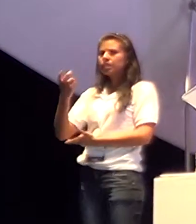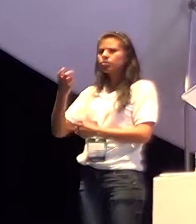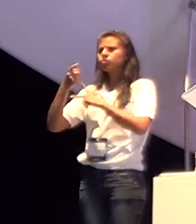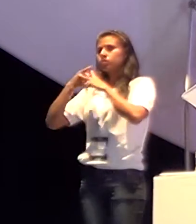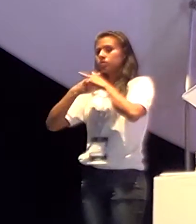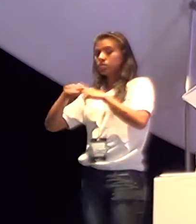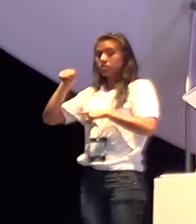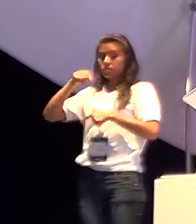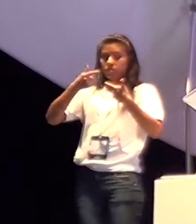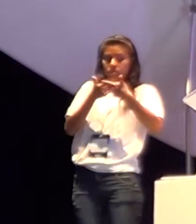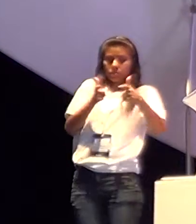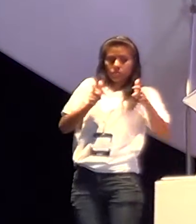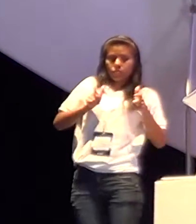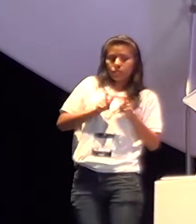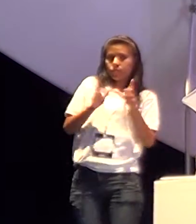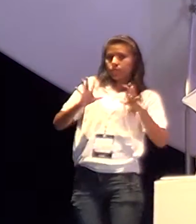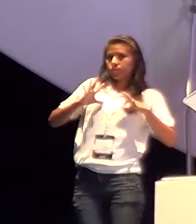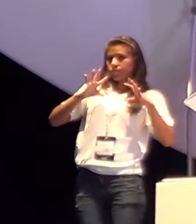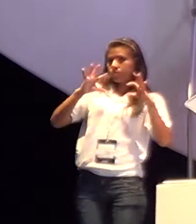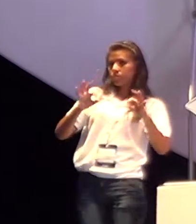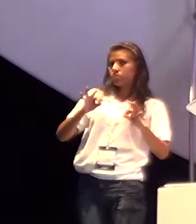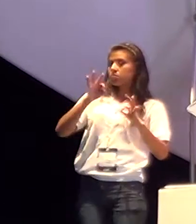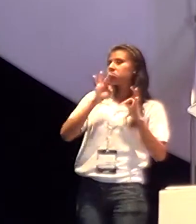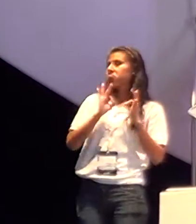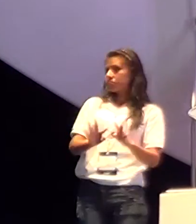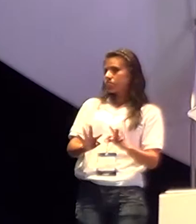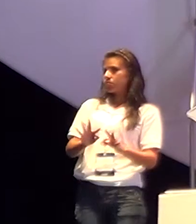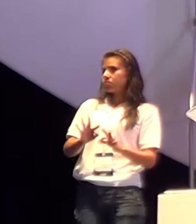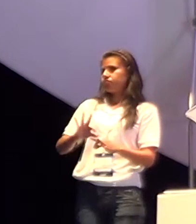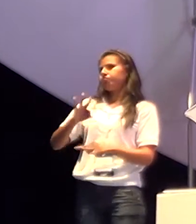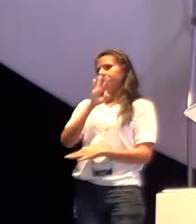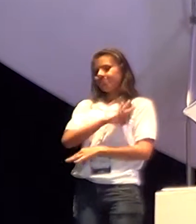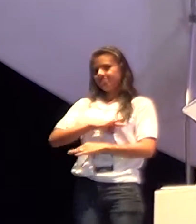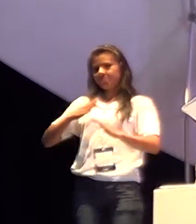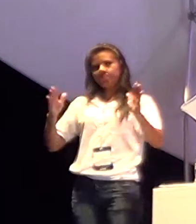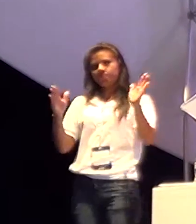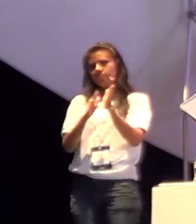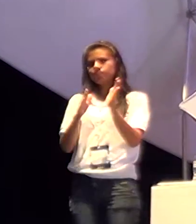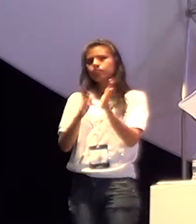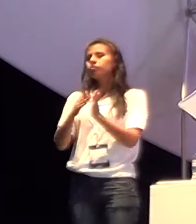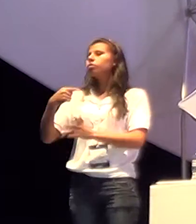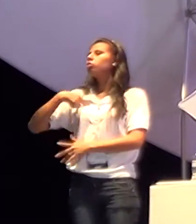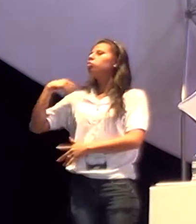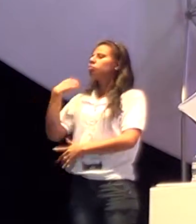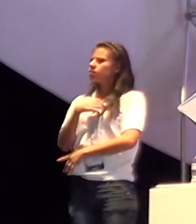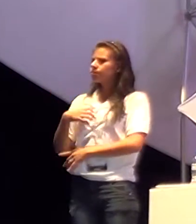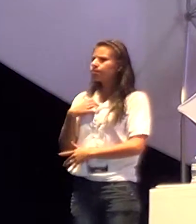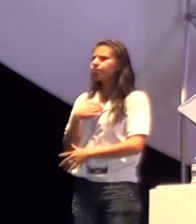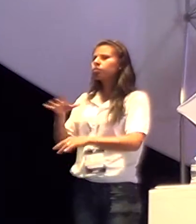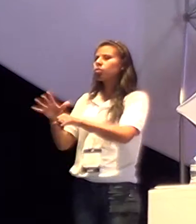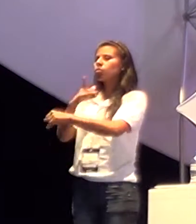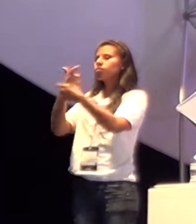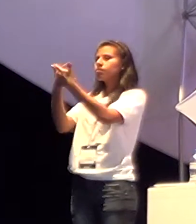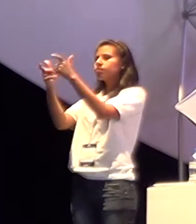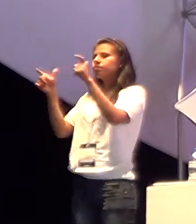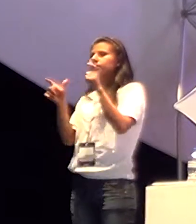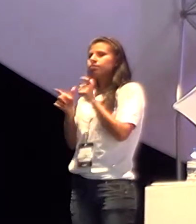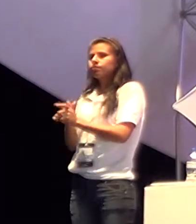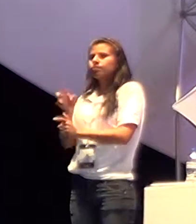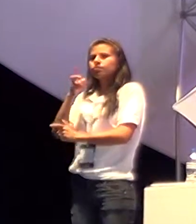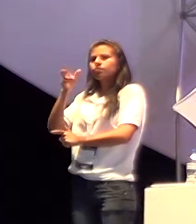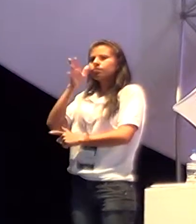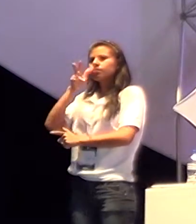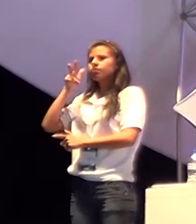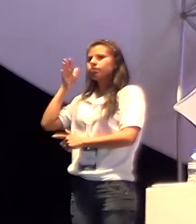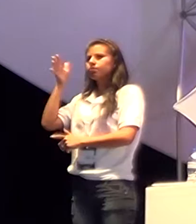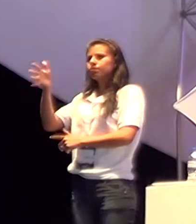de este grupo de hacer un evento de inclusión digital es muy importante. Y quedo muy contento porque el grupo tiene una visión